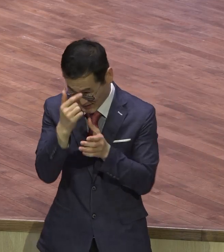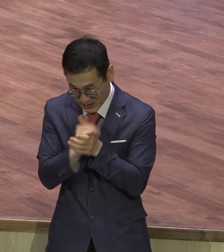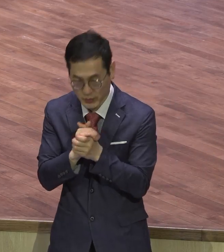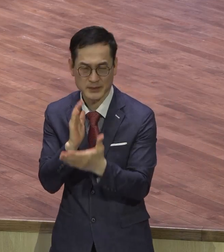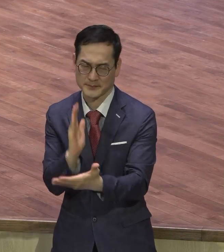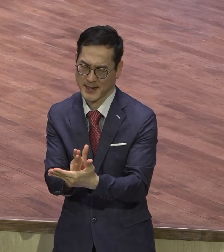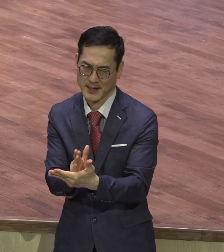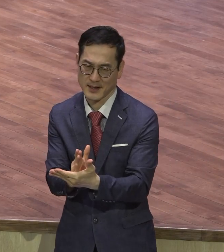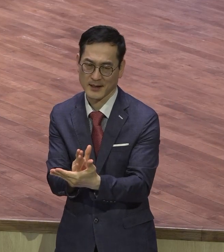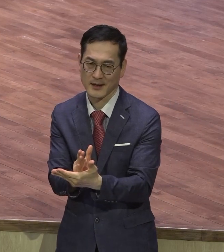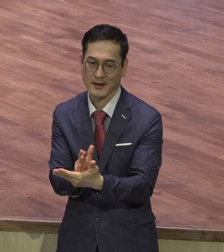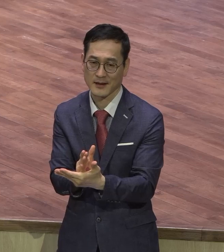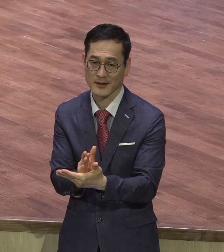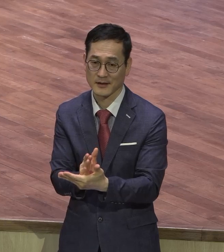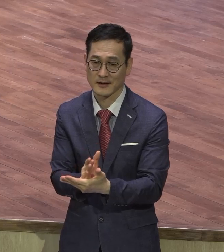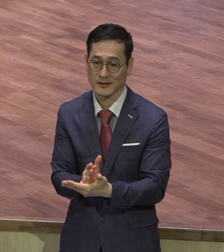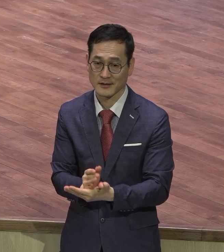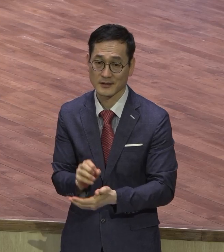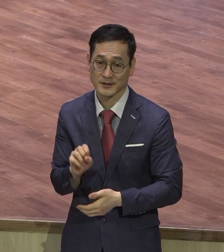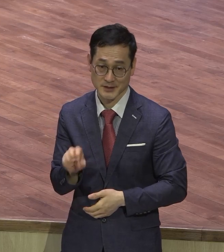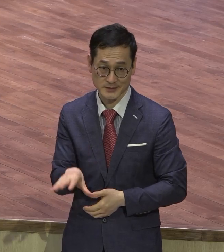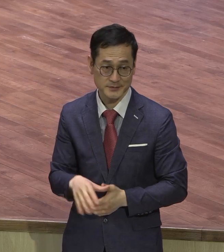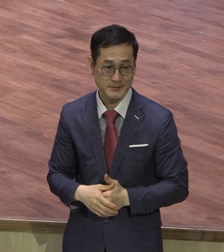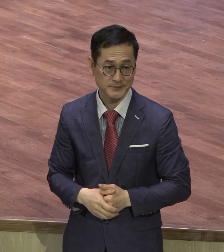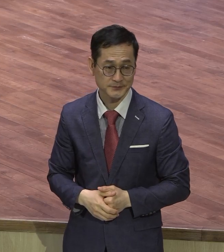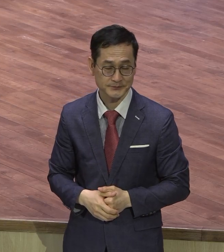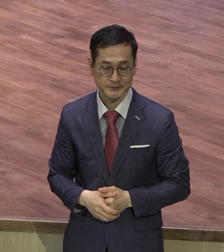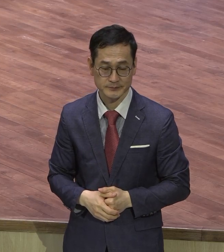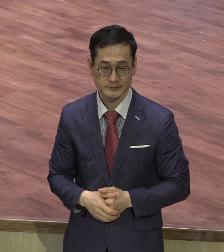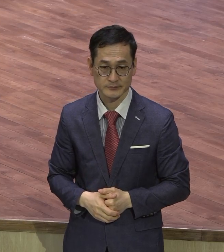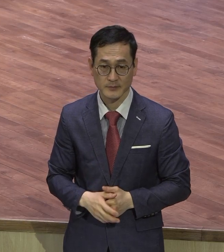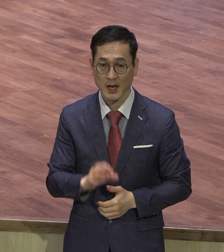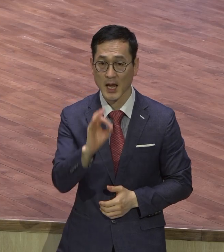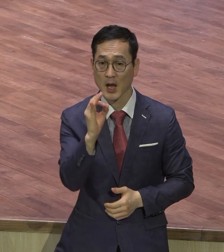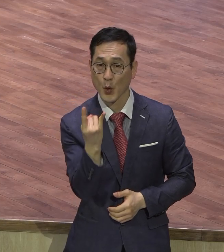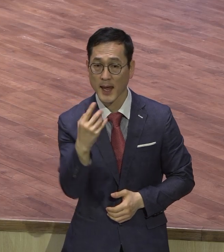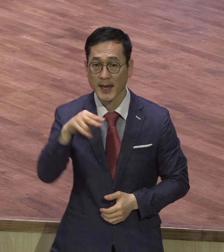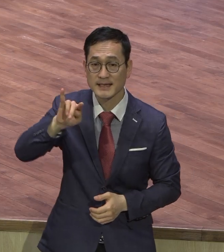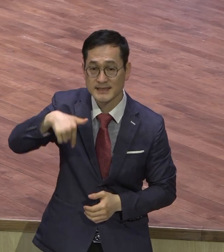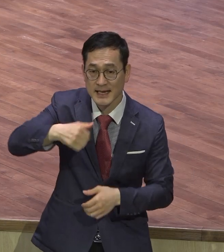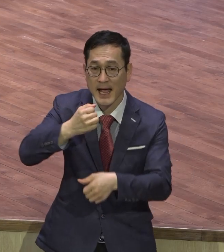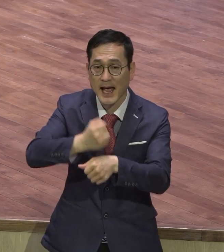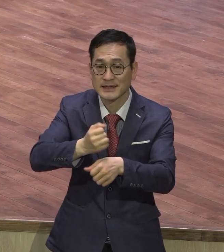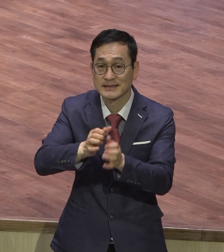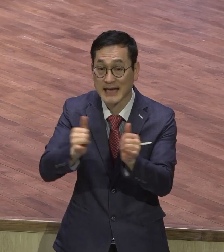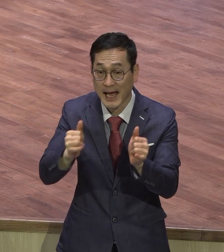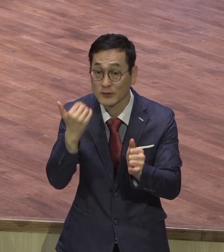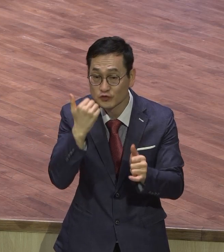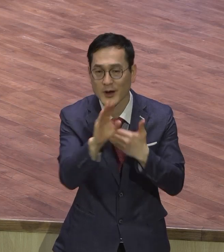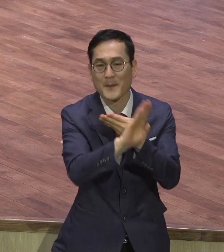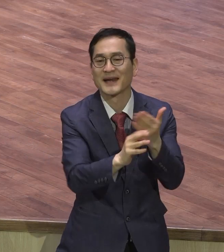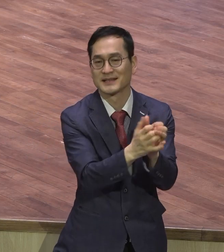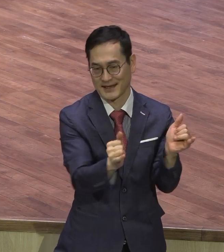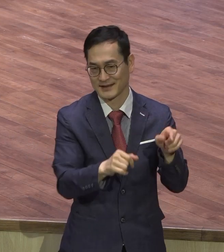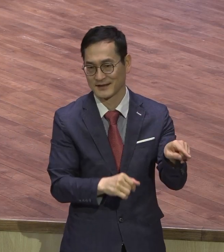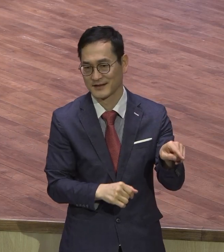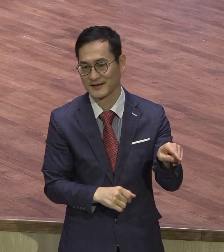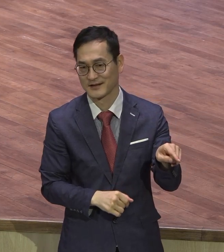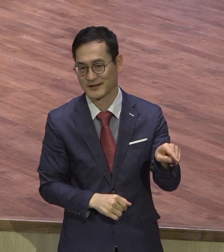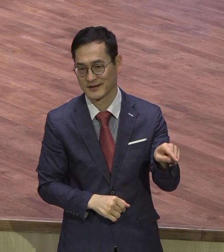외식하는 기도 하지 마라. 본문에 언급되는 외식하는 자, 바리새인들을 의미하는데 당시